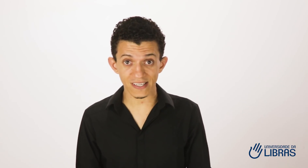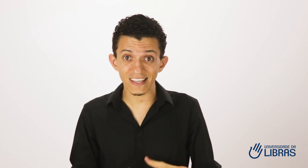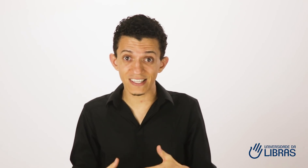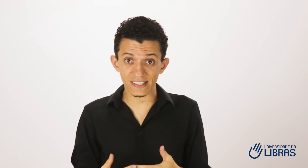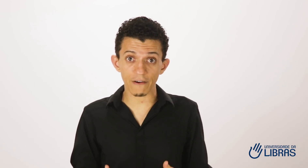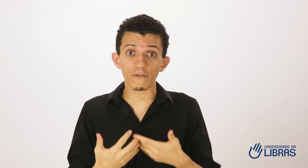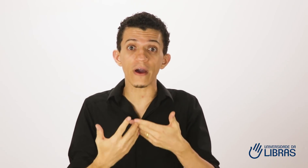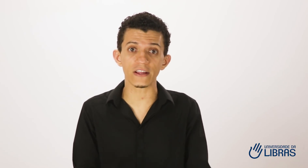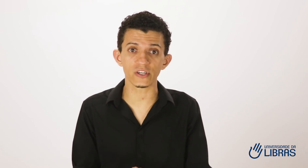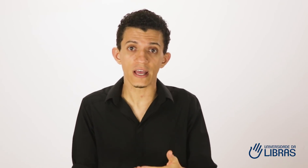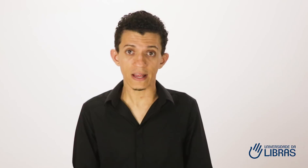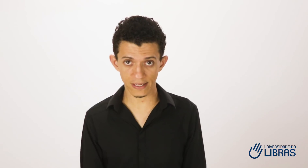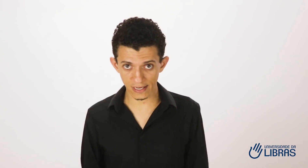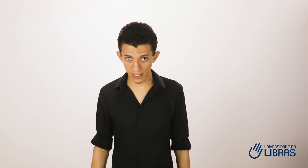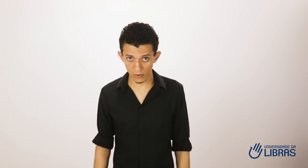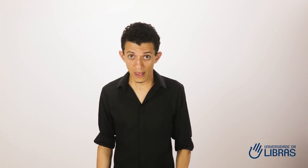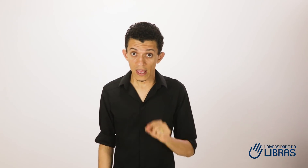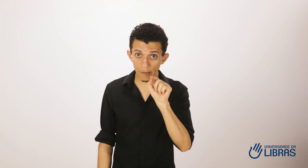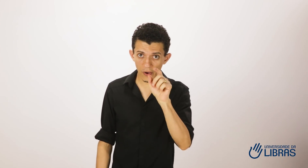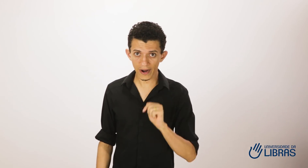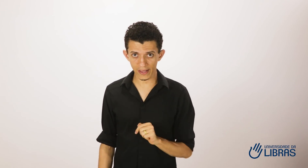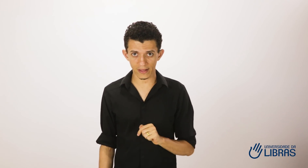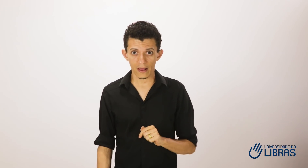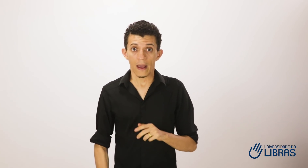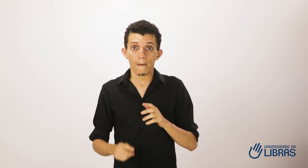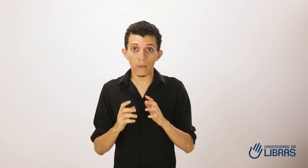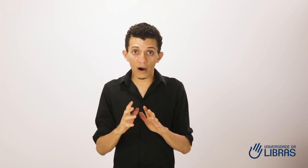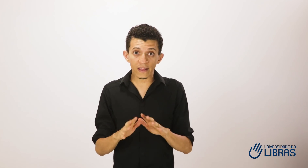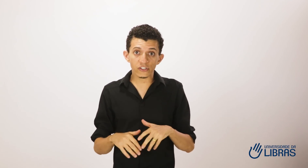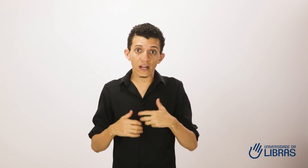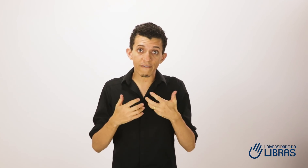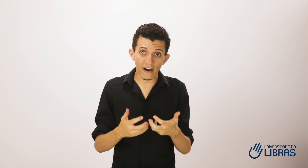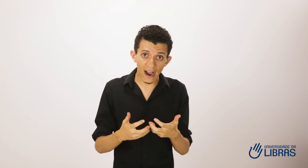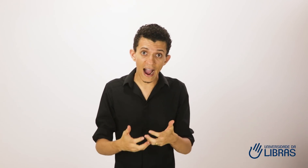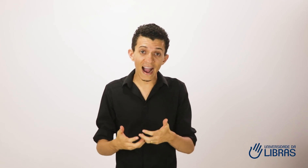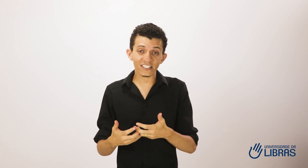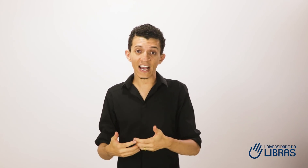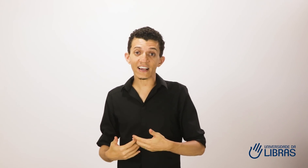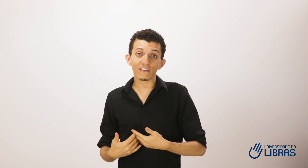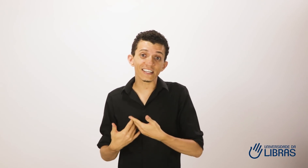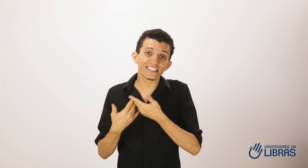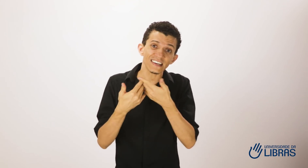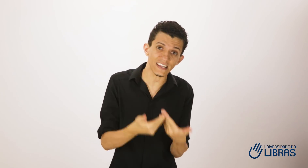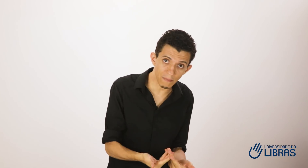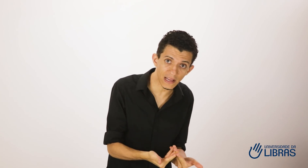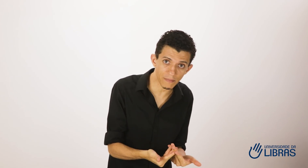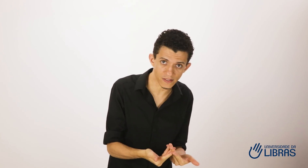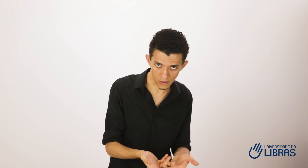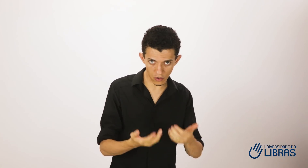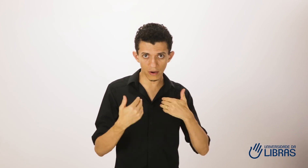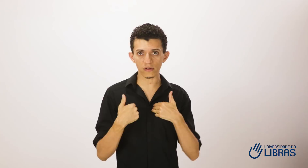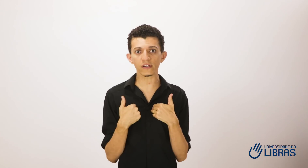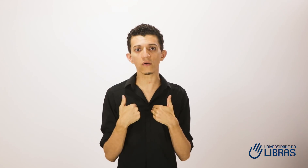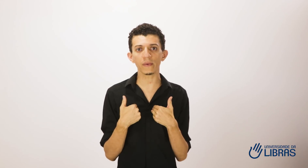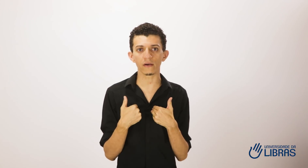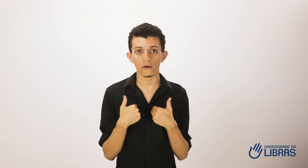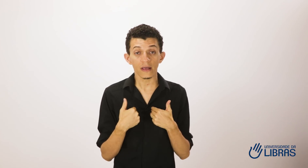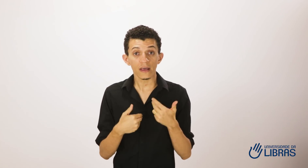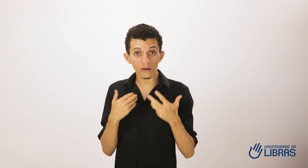e de ser fluente nessa língua. E pior ainda, podem te levar a achar que você já sabe Libras, como aconteceu comigo, e no